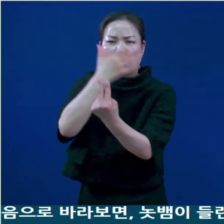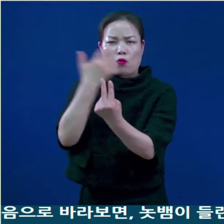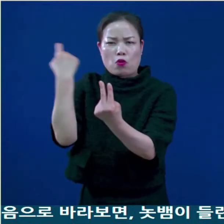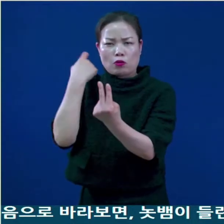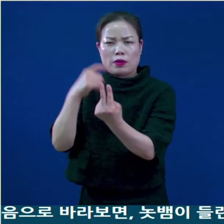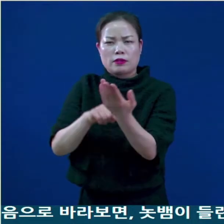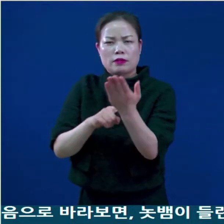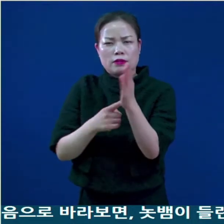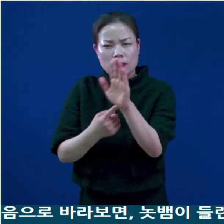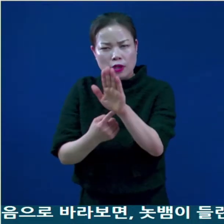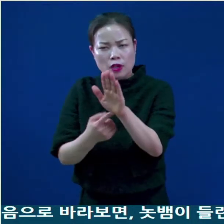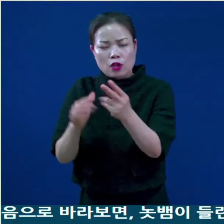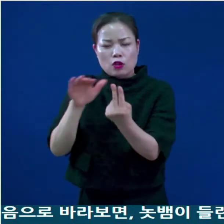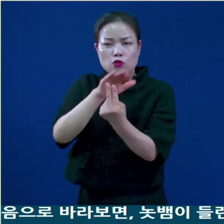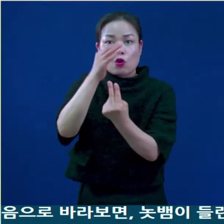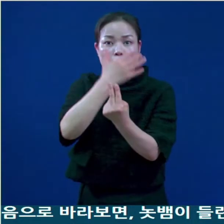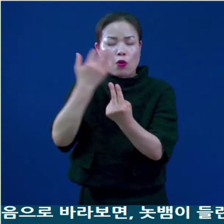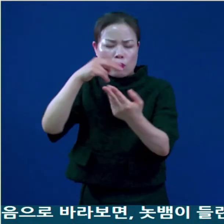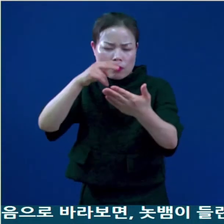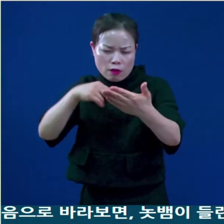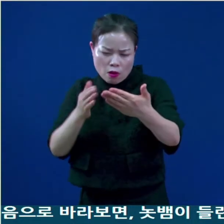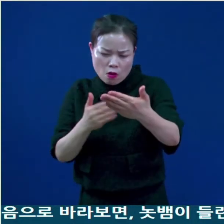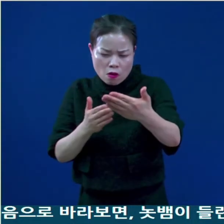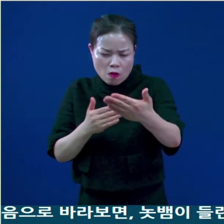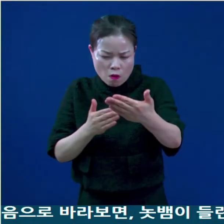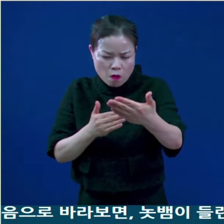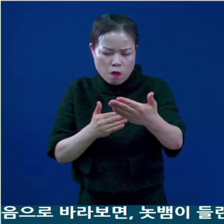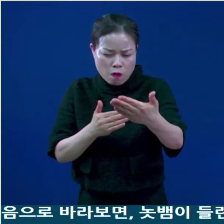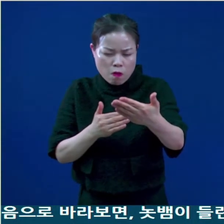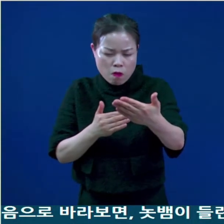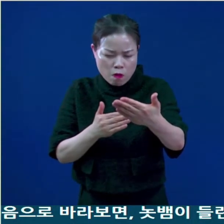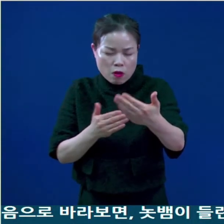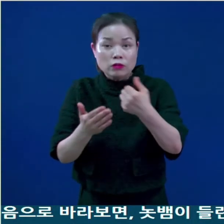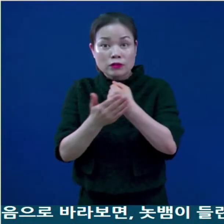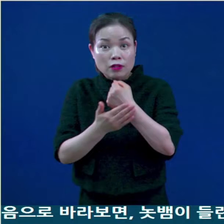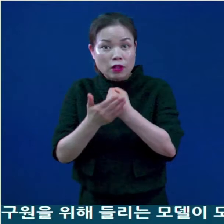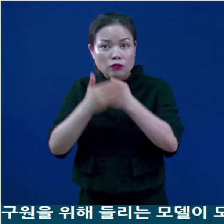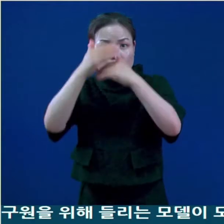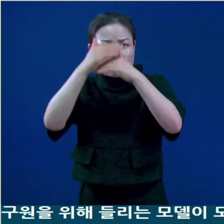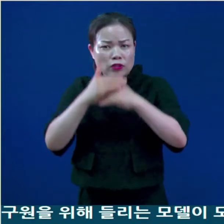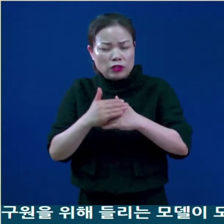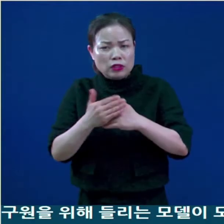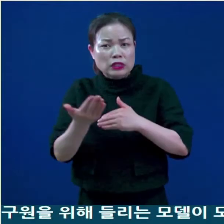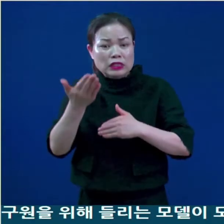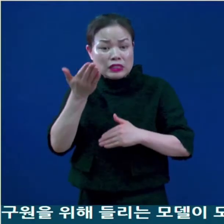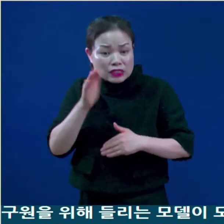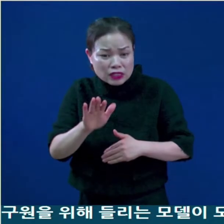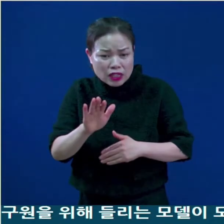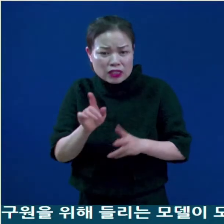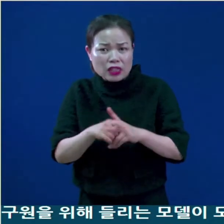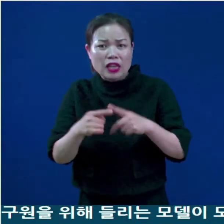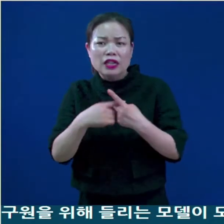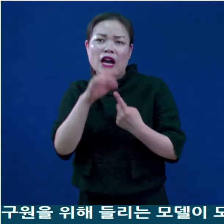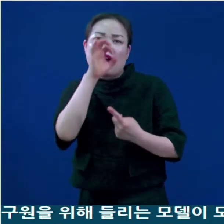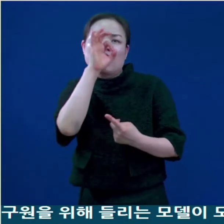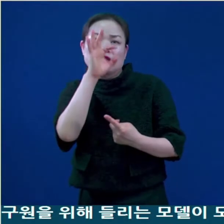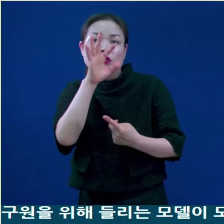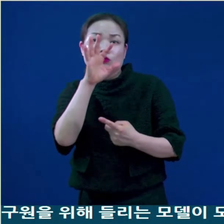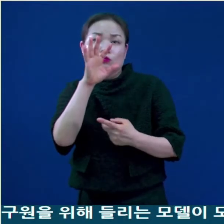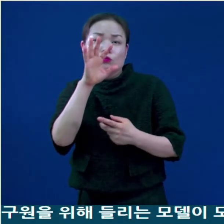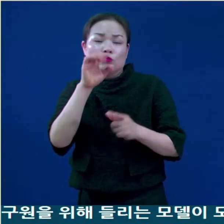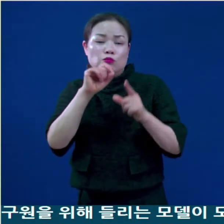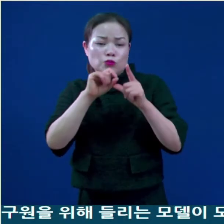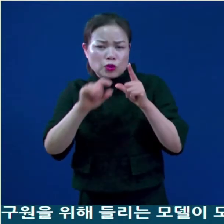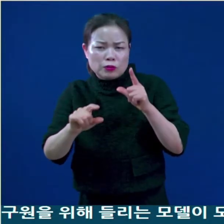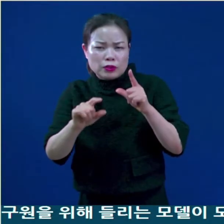나와요. 여러분, 요한복음을 읽다가 참 은혜되고 멋있는데 이해가 잘 안 되는 부분들, 그런 부분들을 요